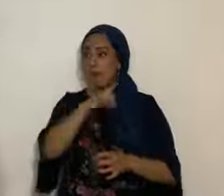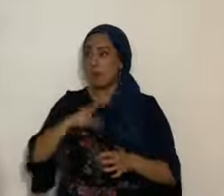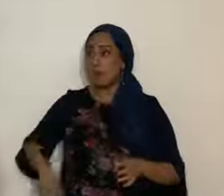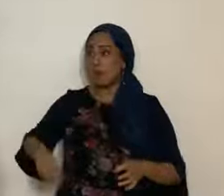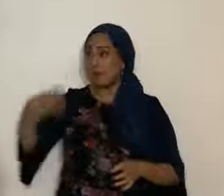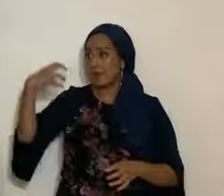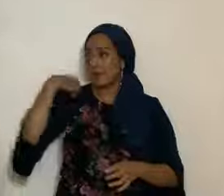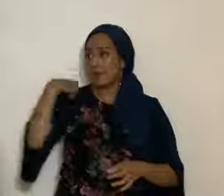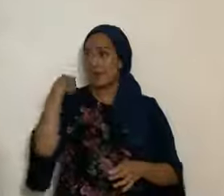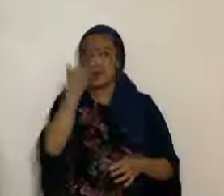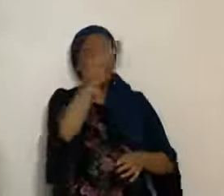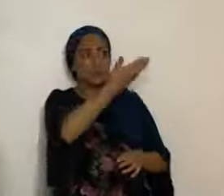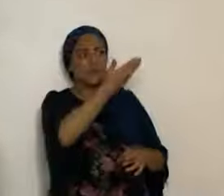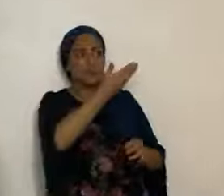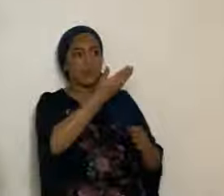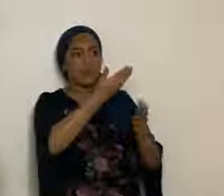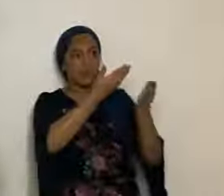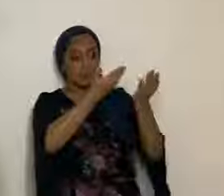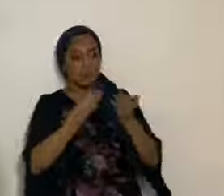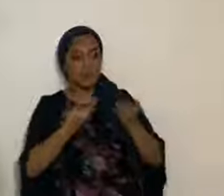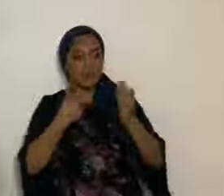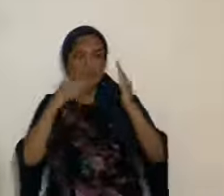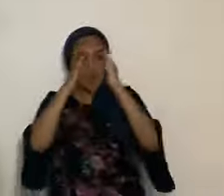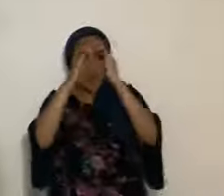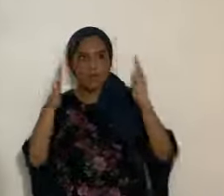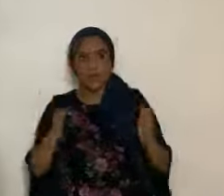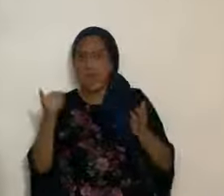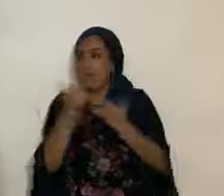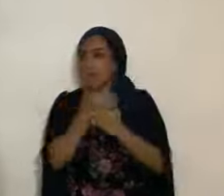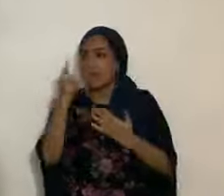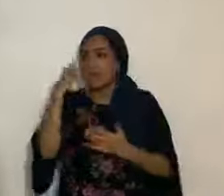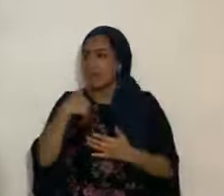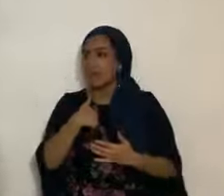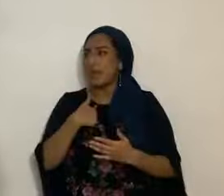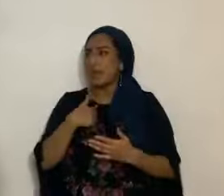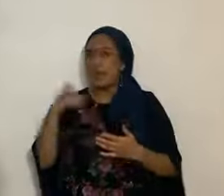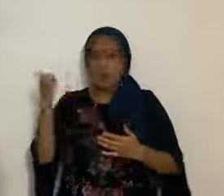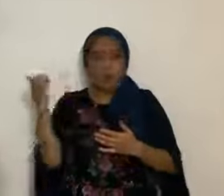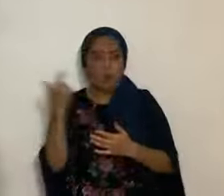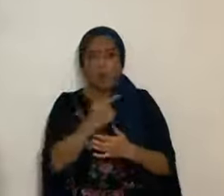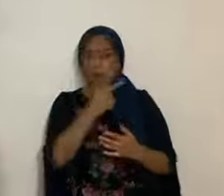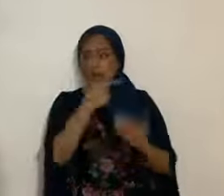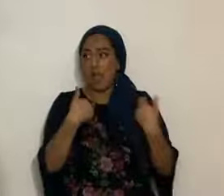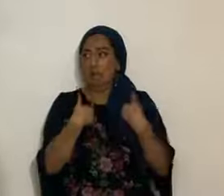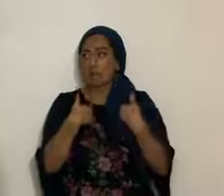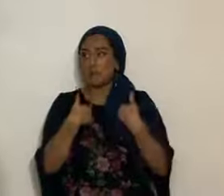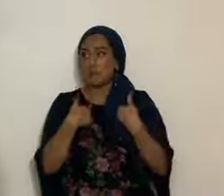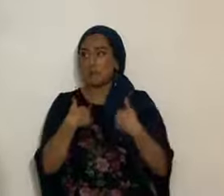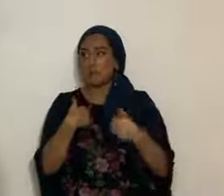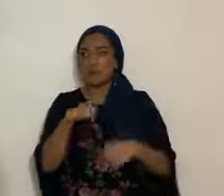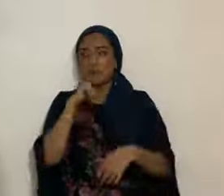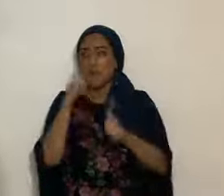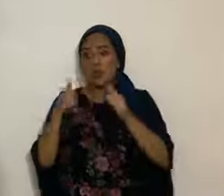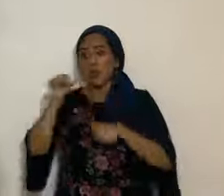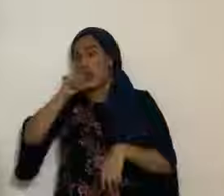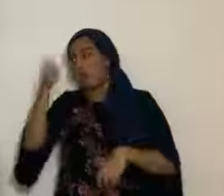no se preocupa conmigo de lo que hay en casa, y ha puesto en mi mano todo lo que tiene. No hay otro mayor que yo en esta casa,